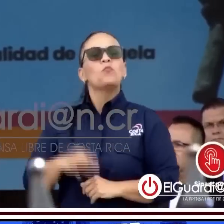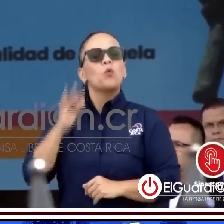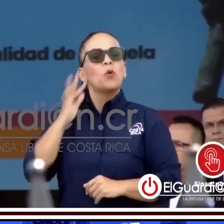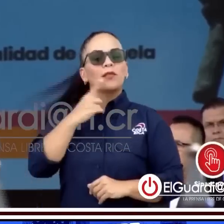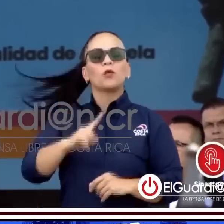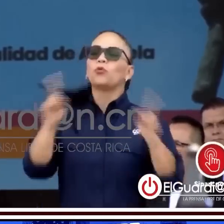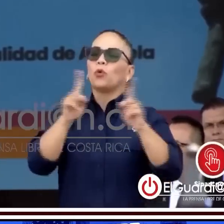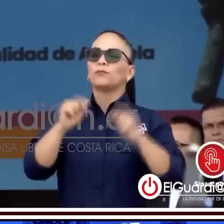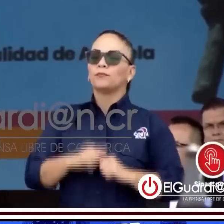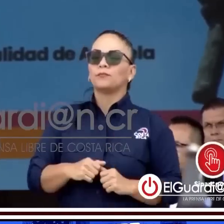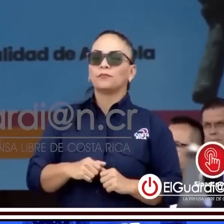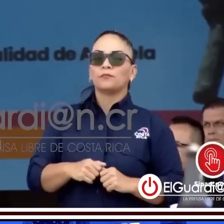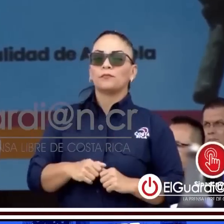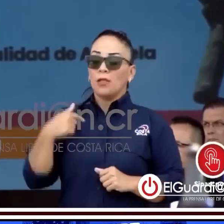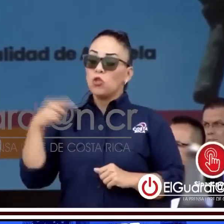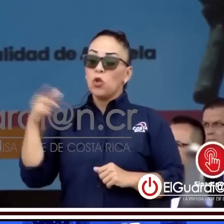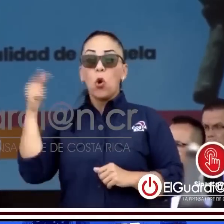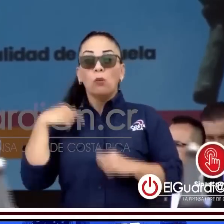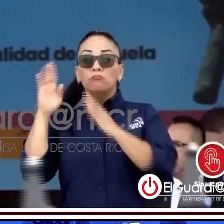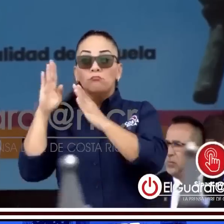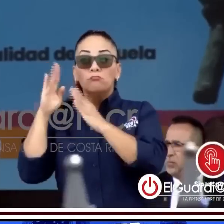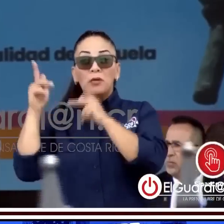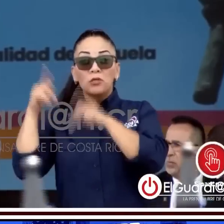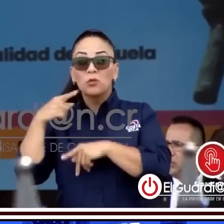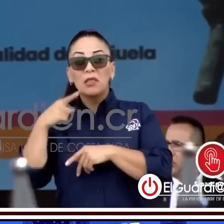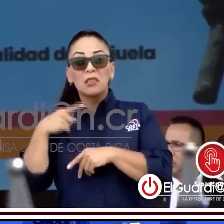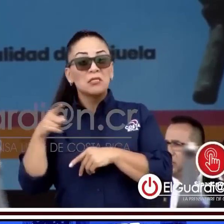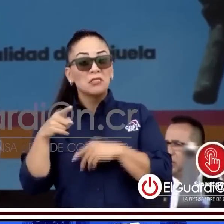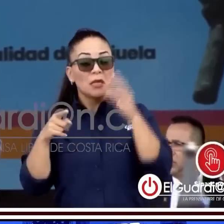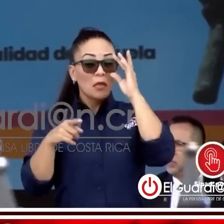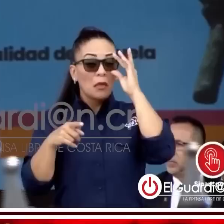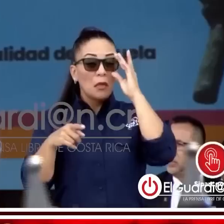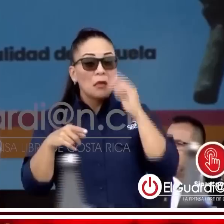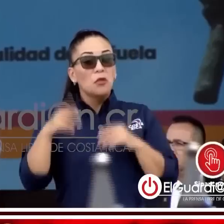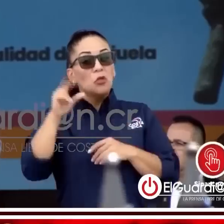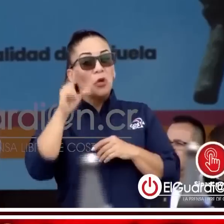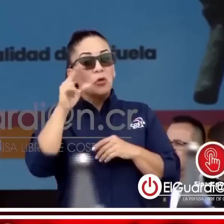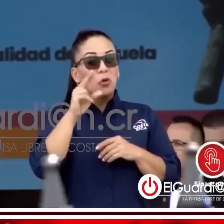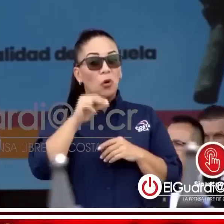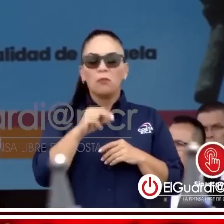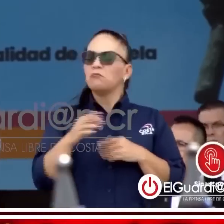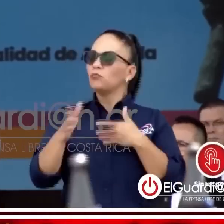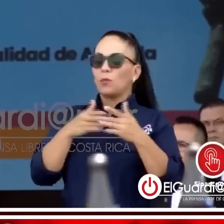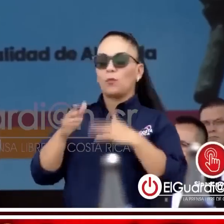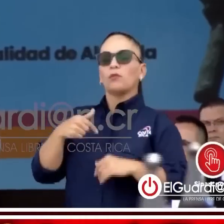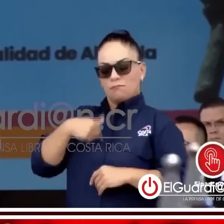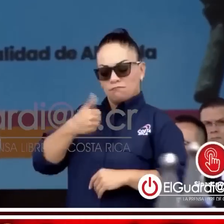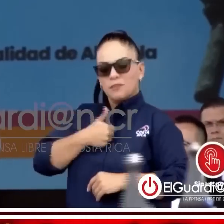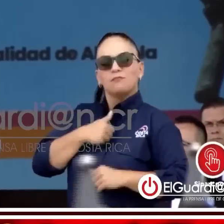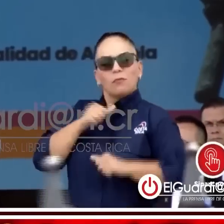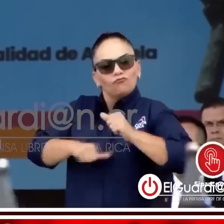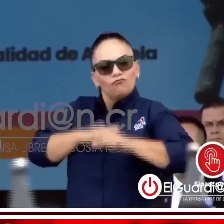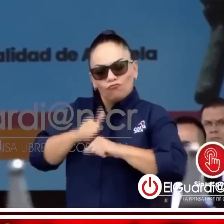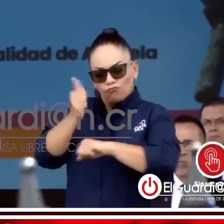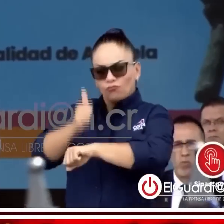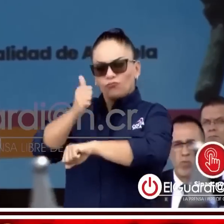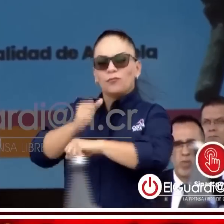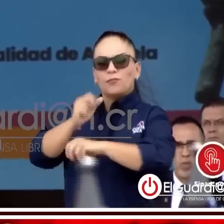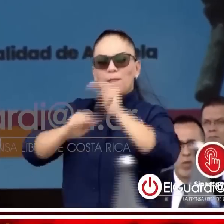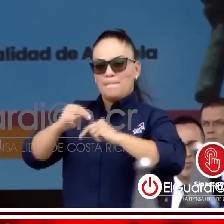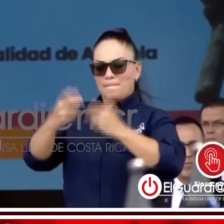no voy a escuchar a los que dicen que nos entreguemos, y levantaron su empresa.